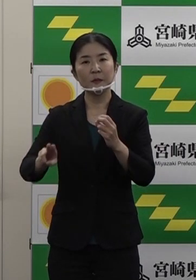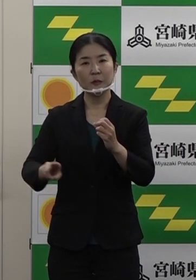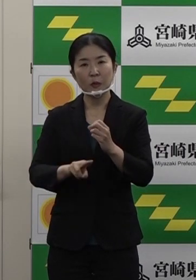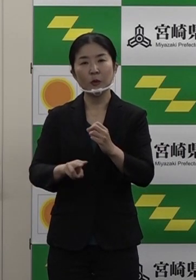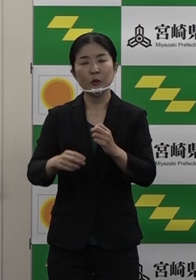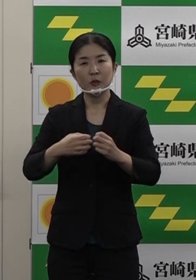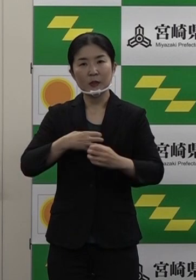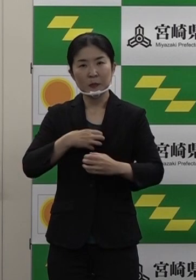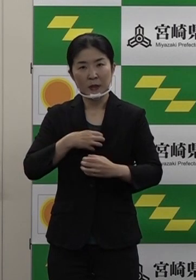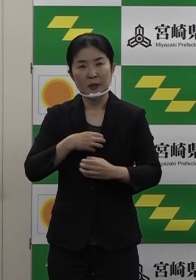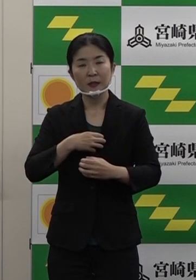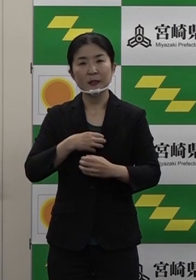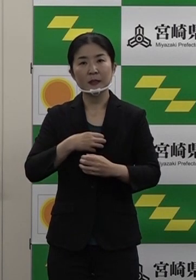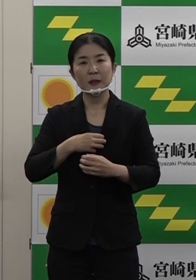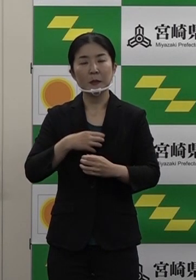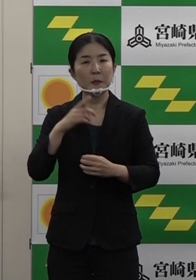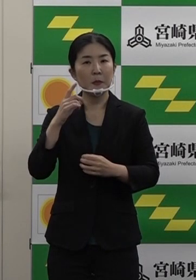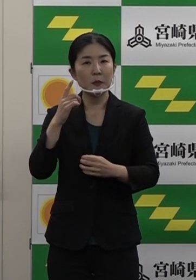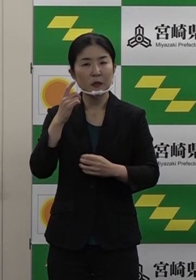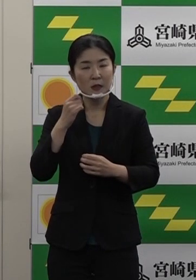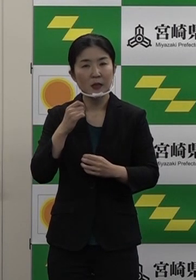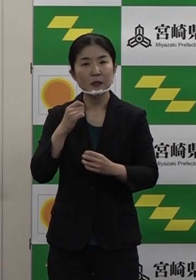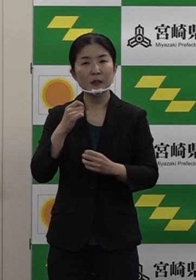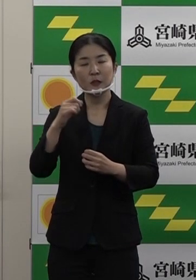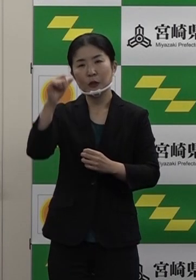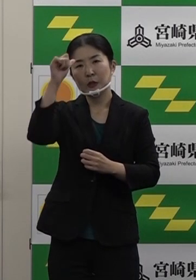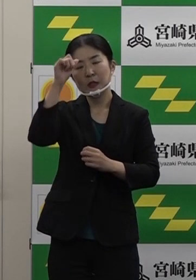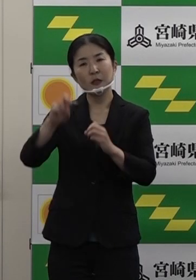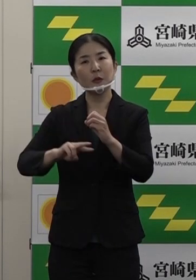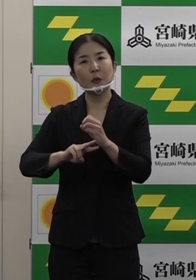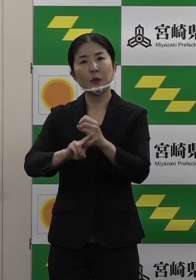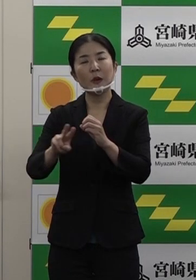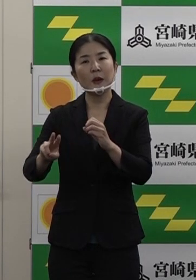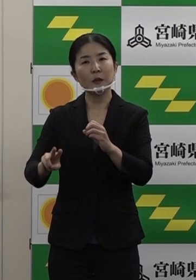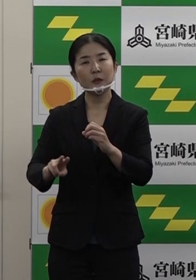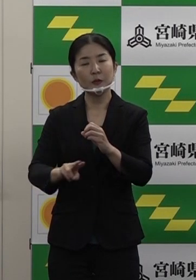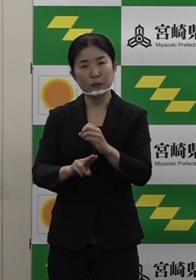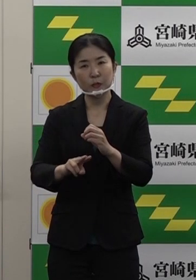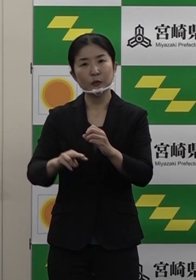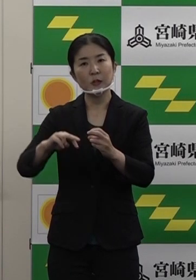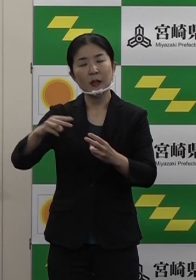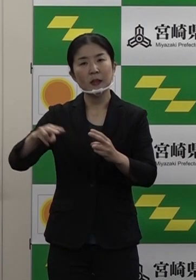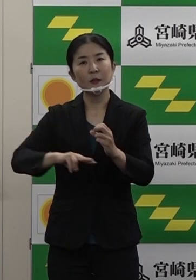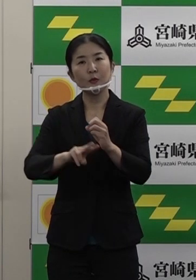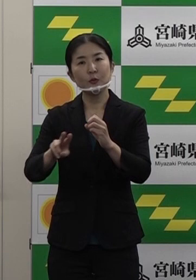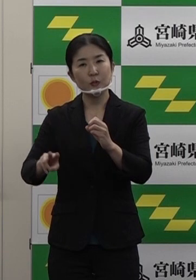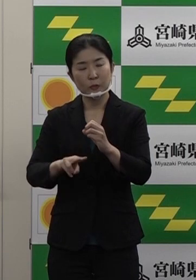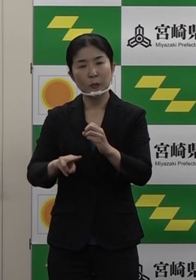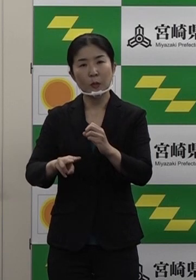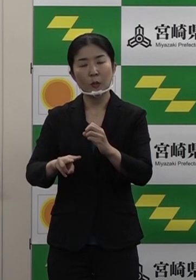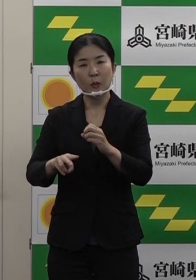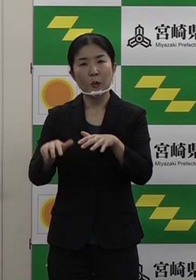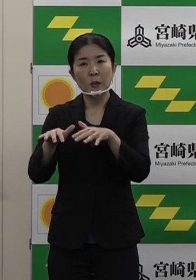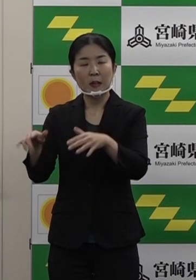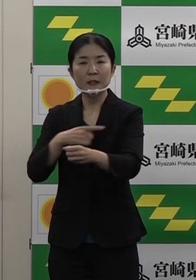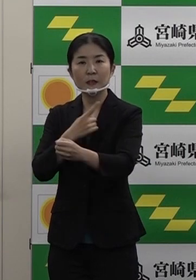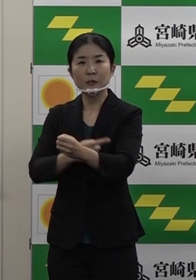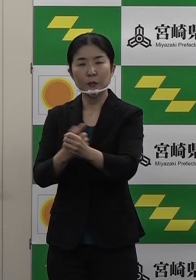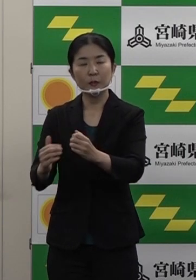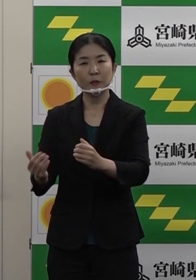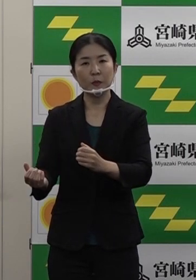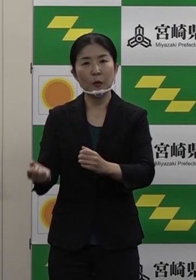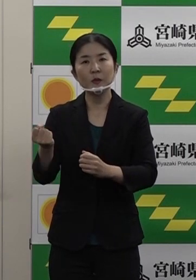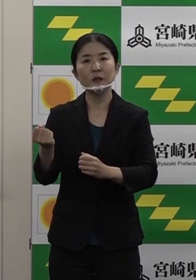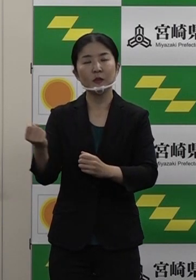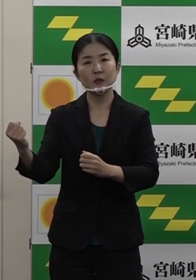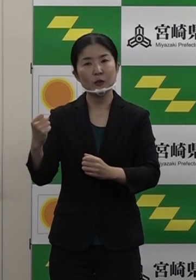してこれから増えていく可能性があるインド株、そういったものは非常にこの強いリスクがあるんだということを受け止めていただい